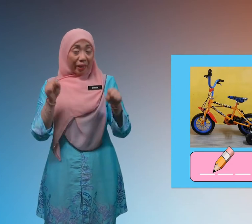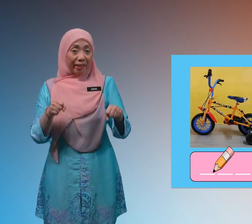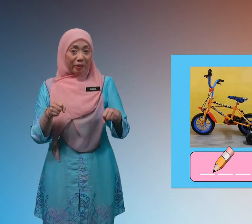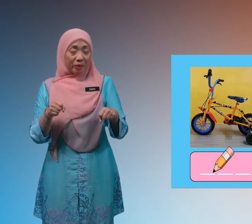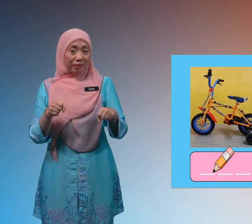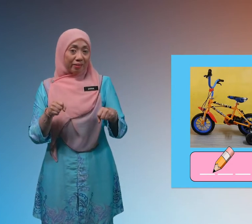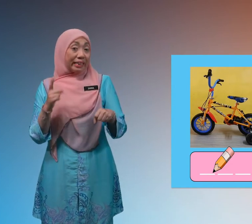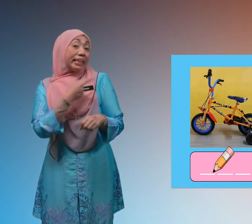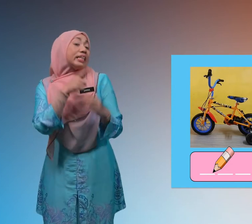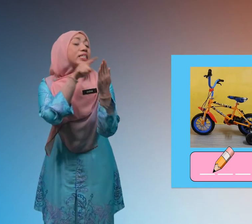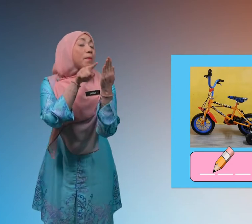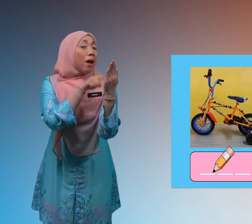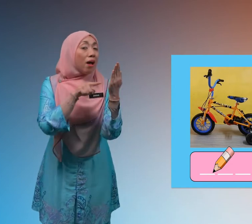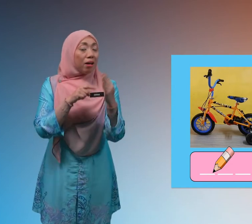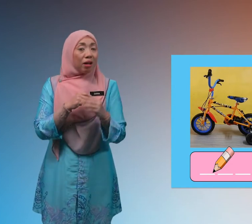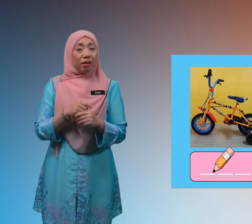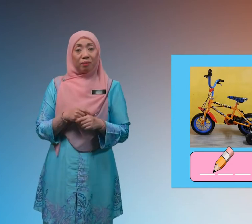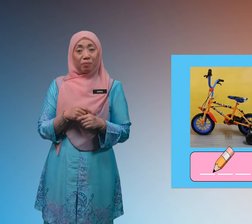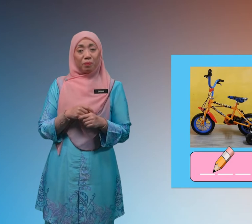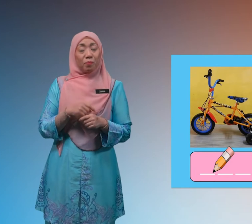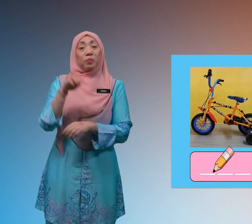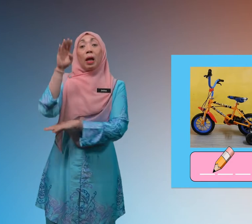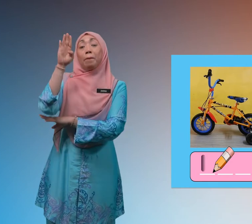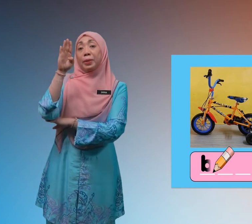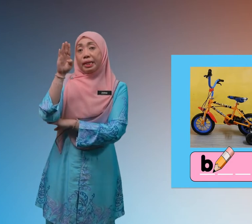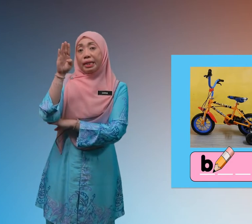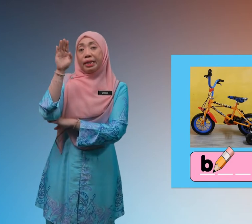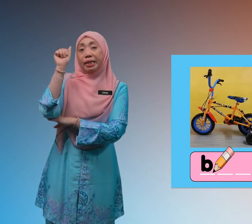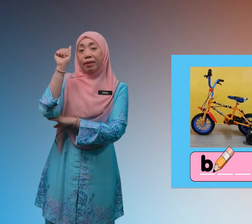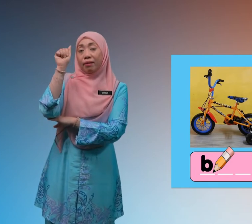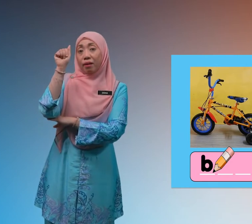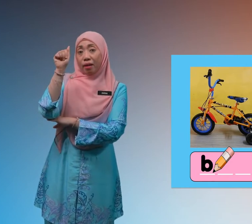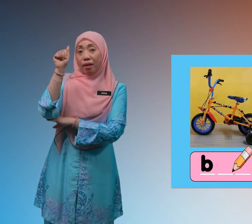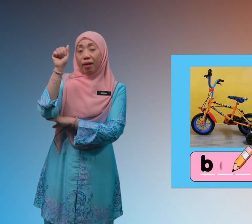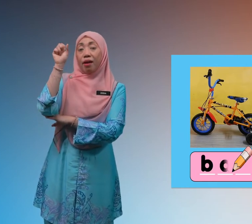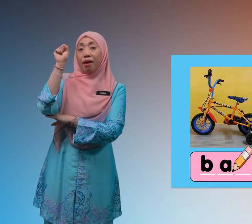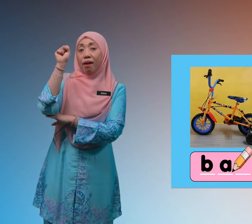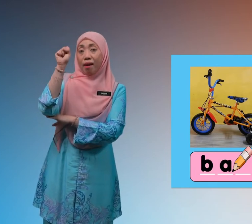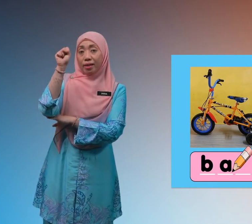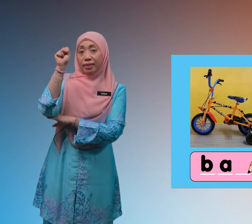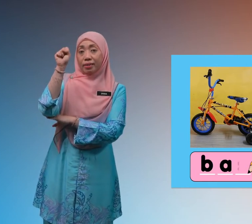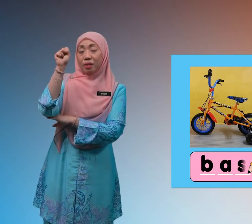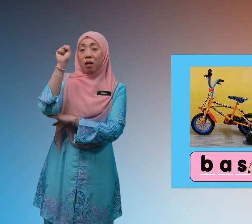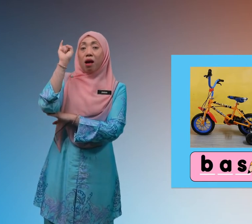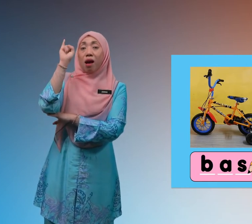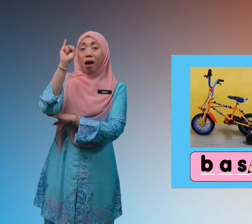Boleh? Kita semak. B, A, S,